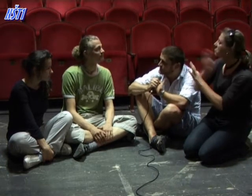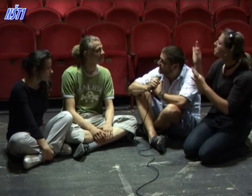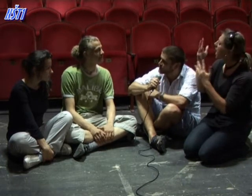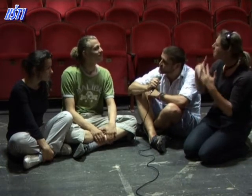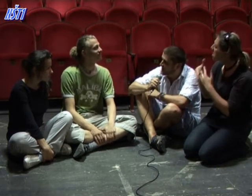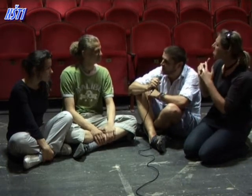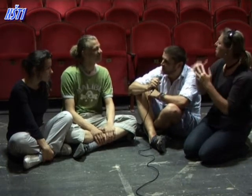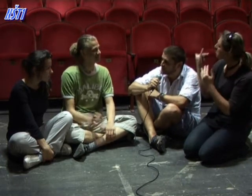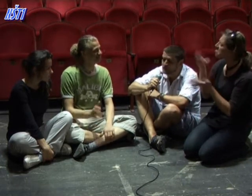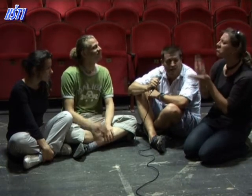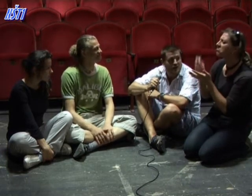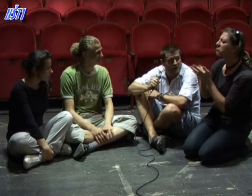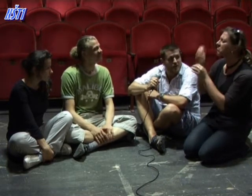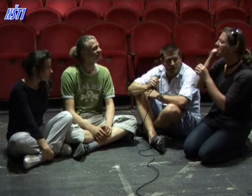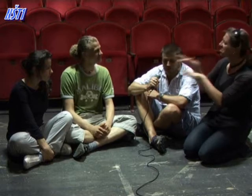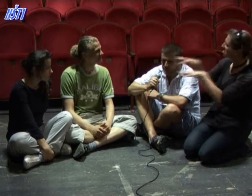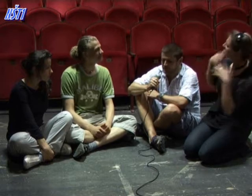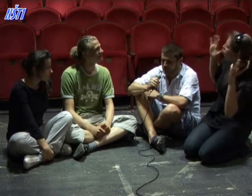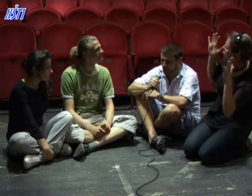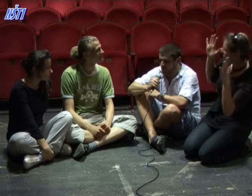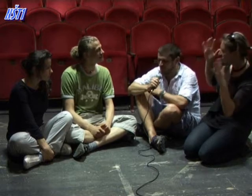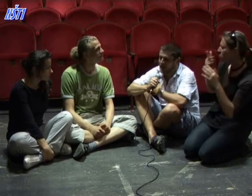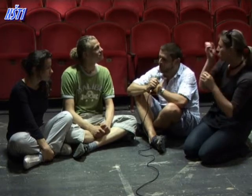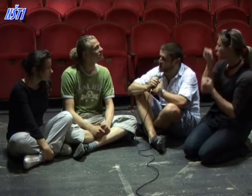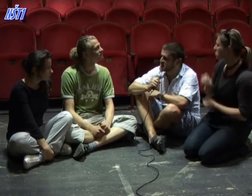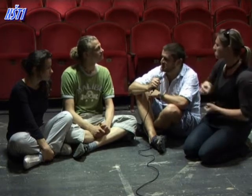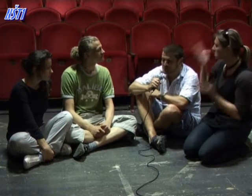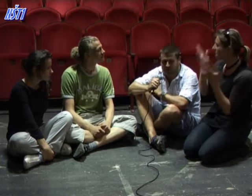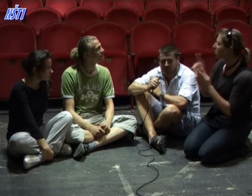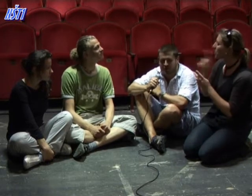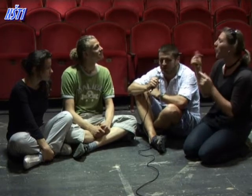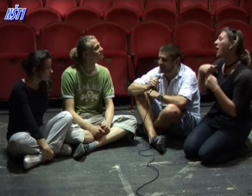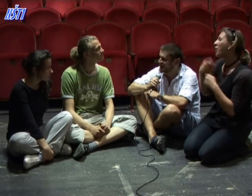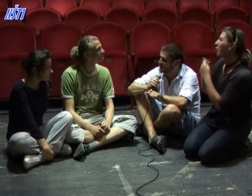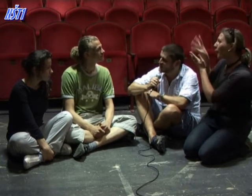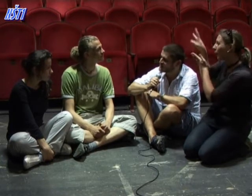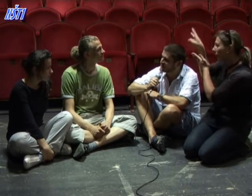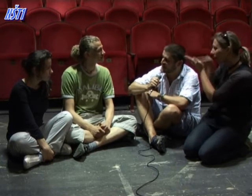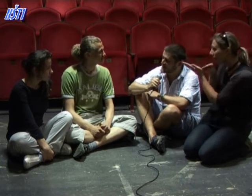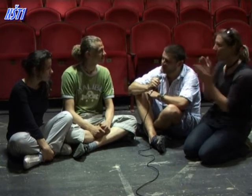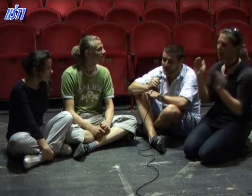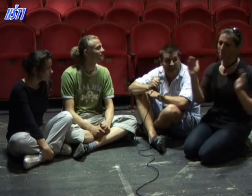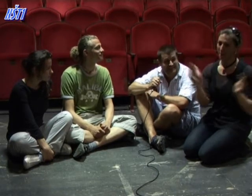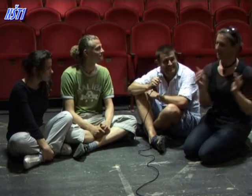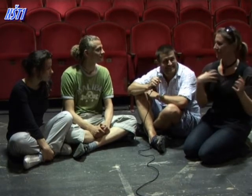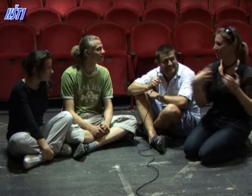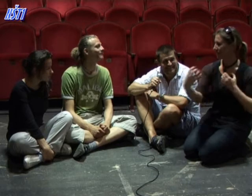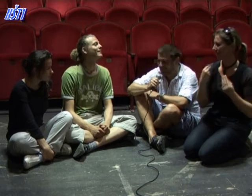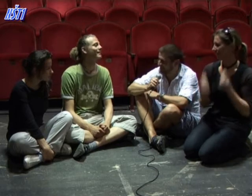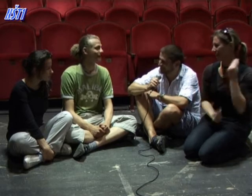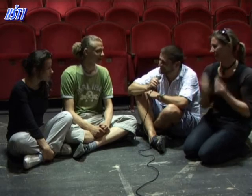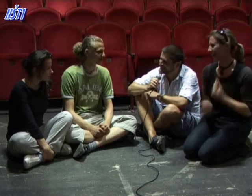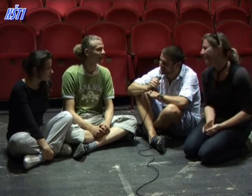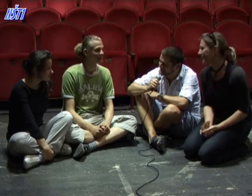Broadwayi s velkým úspěchem v takové velké produkci. My jsme to tady pojali tak jako intimně.